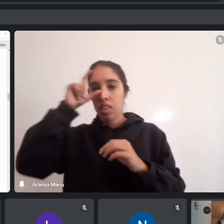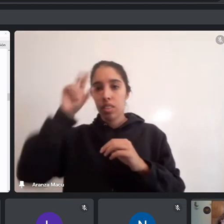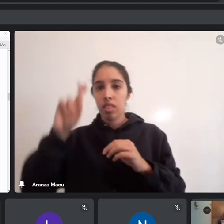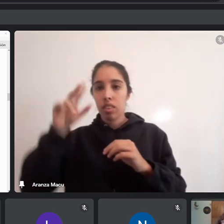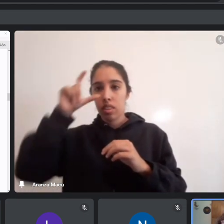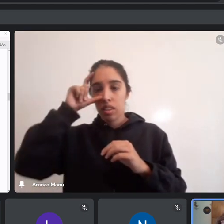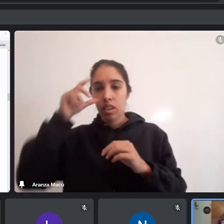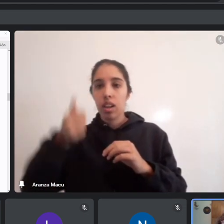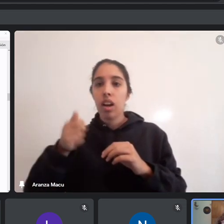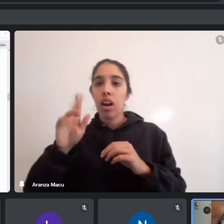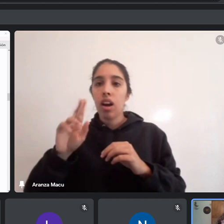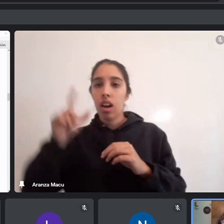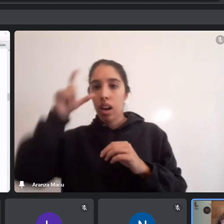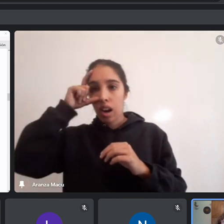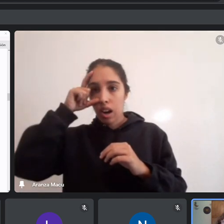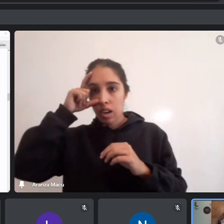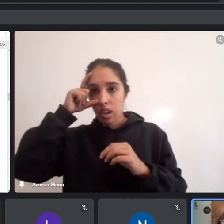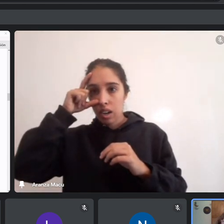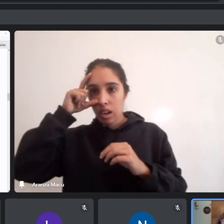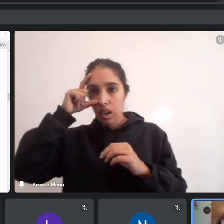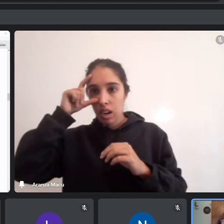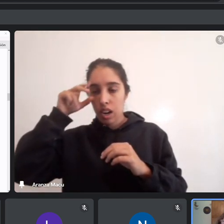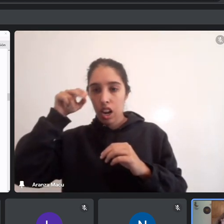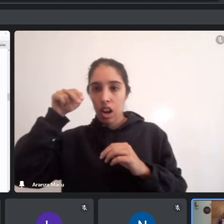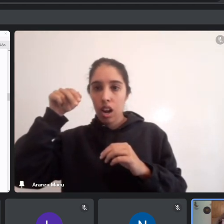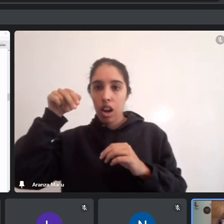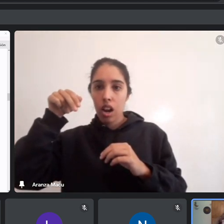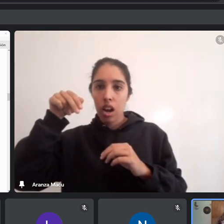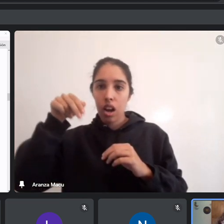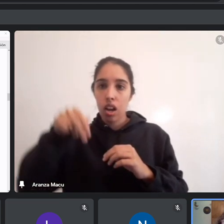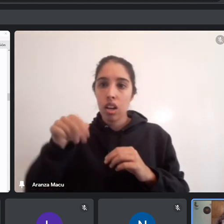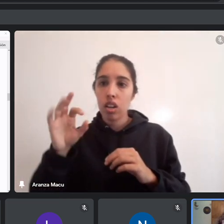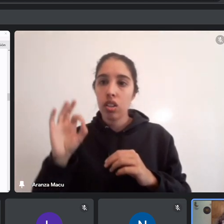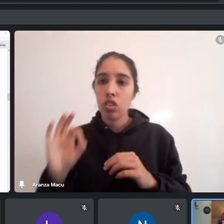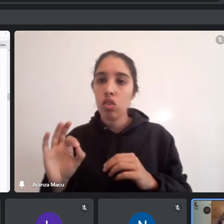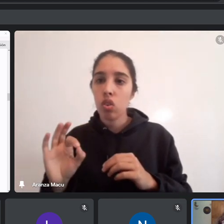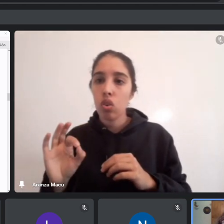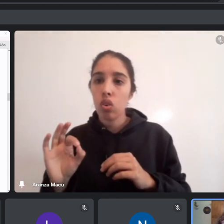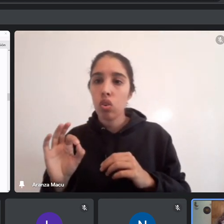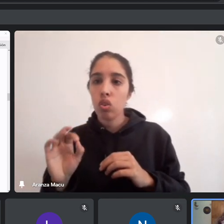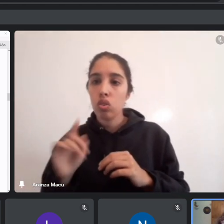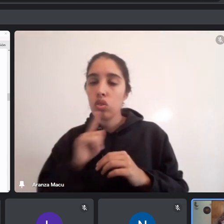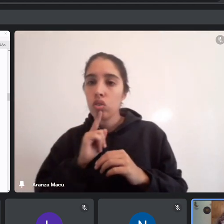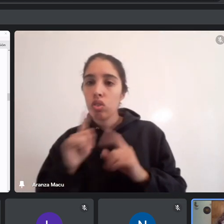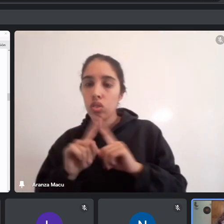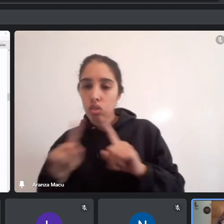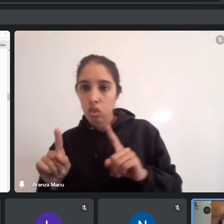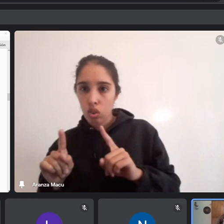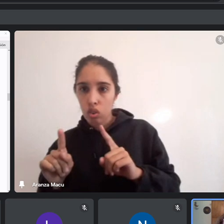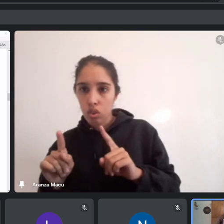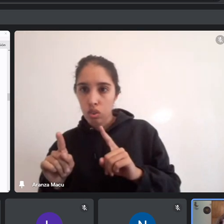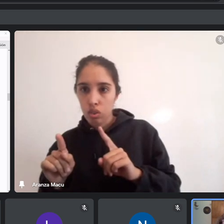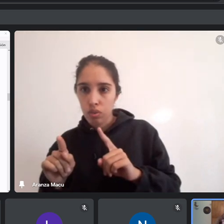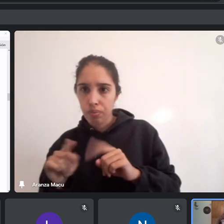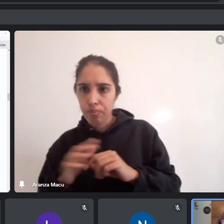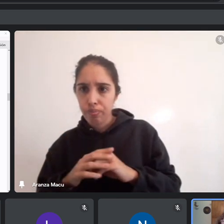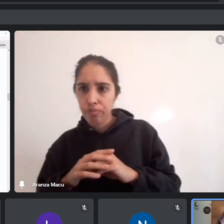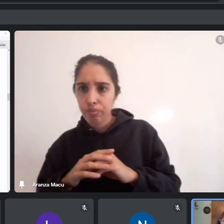negado es, o sea, existe ninguna respuesta. Que es lo mismo que decir no